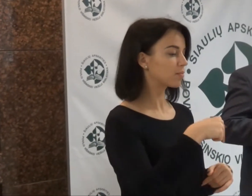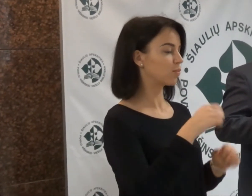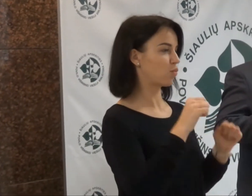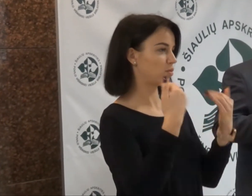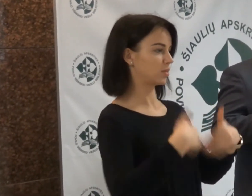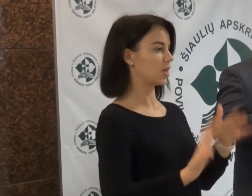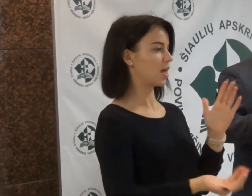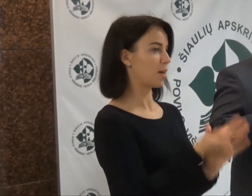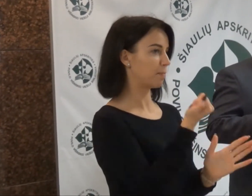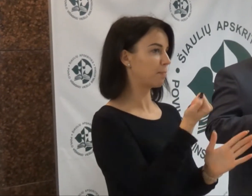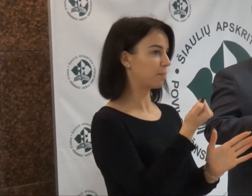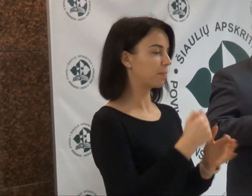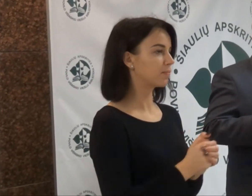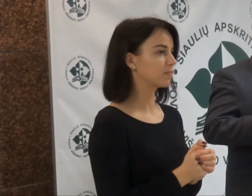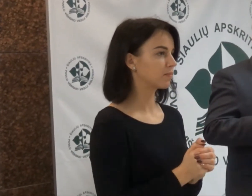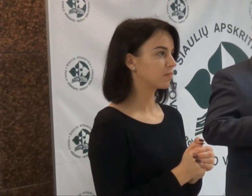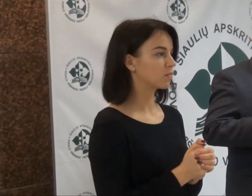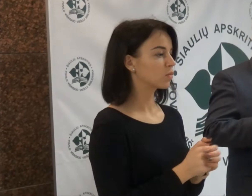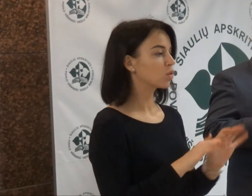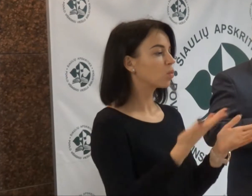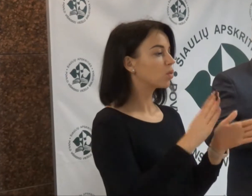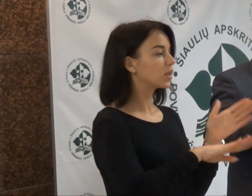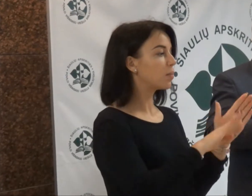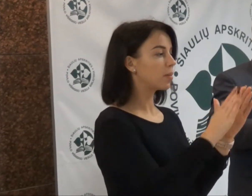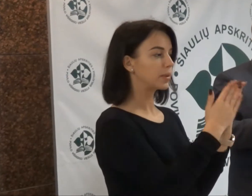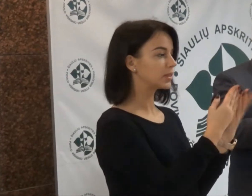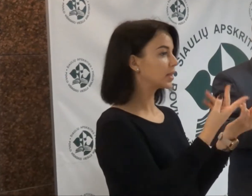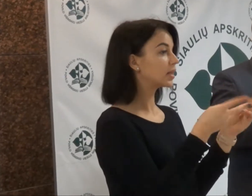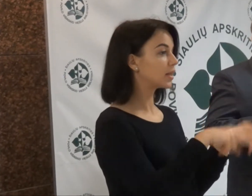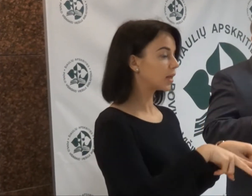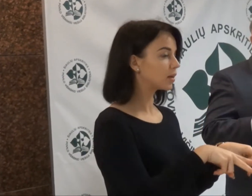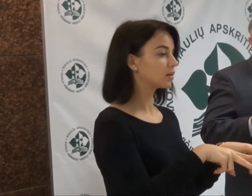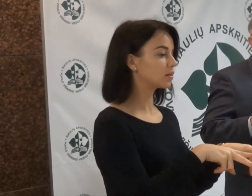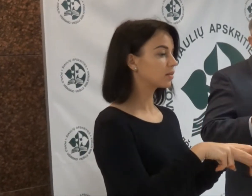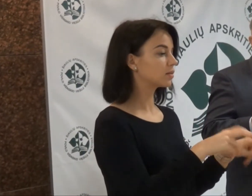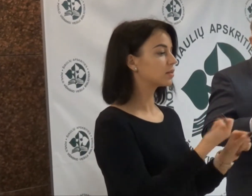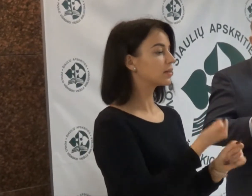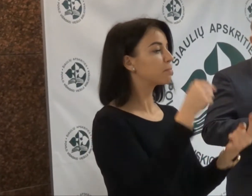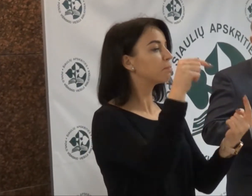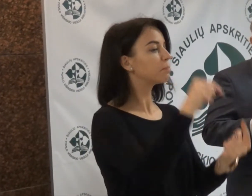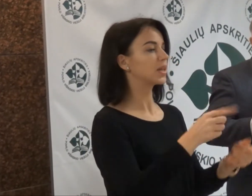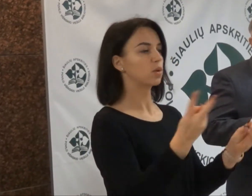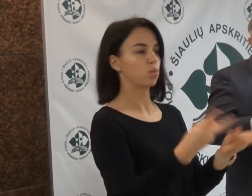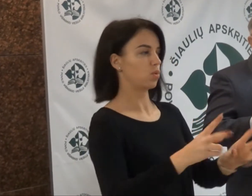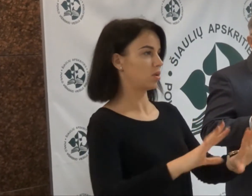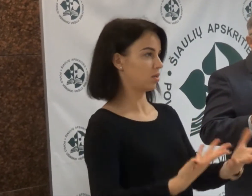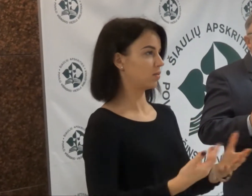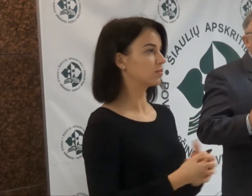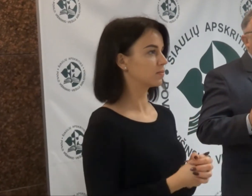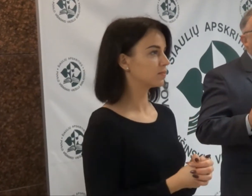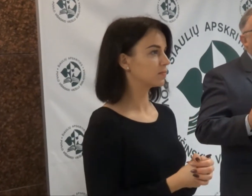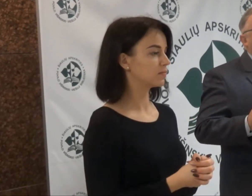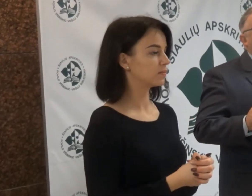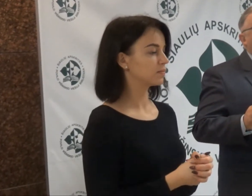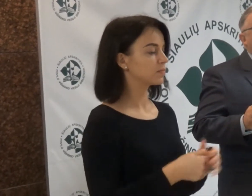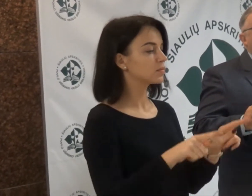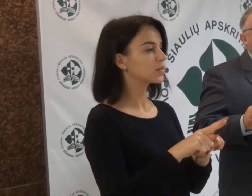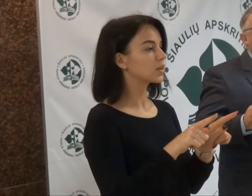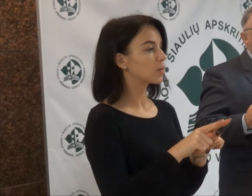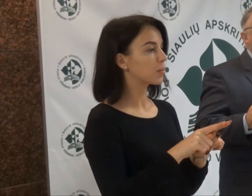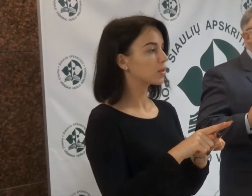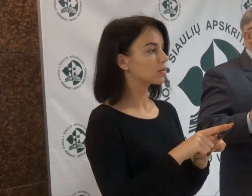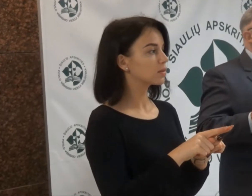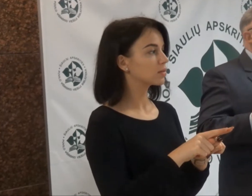save. Jeigu jam nereikia tos paprastos knygos, tai reikia duoti tai, ko jis nori. Nors vėlgi,